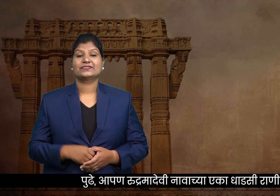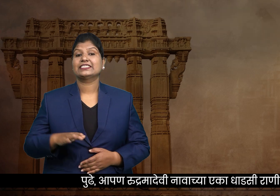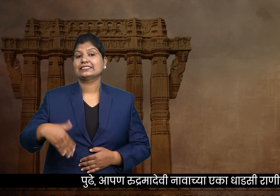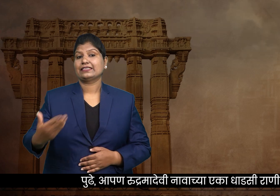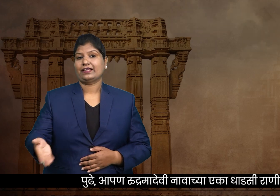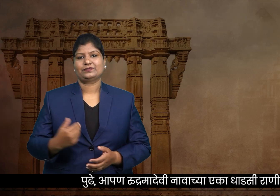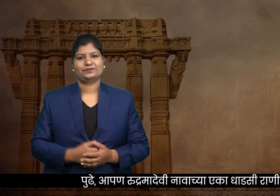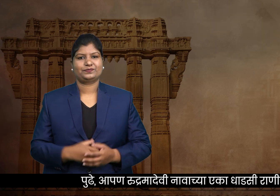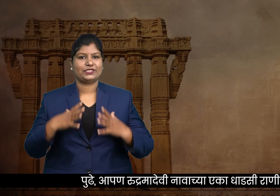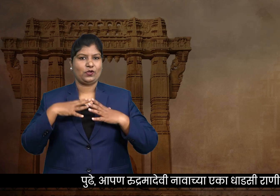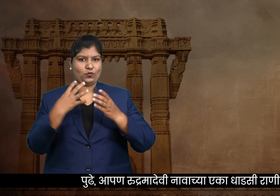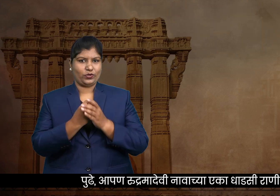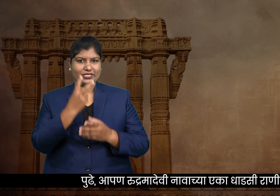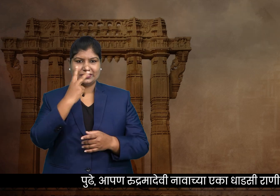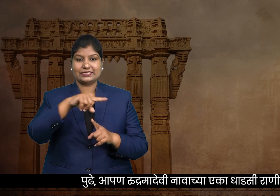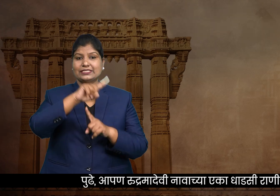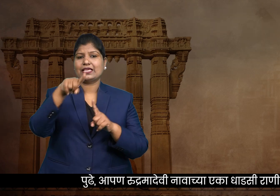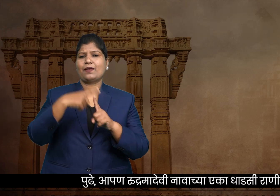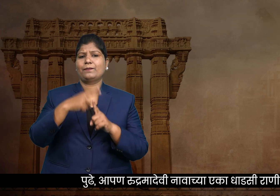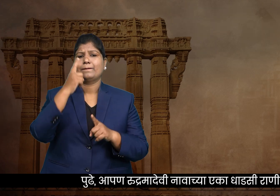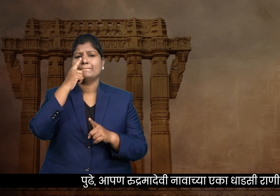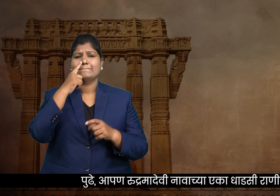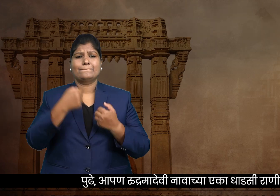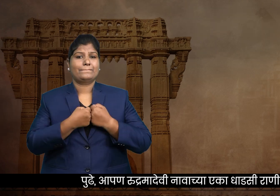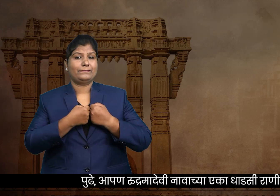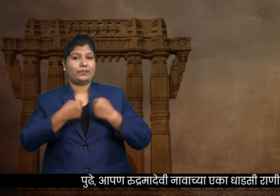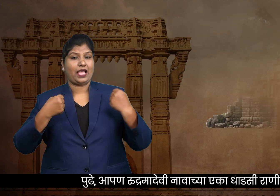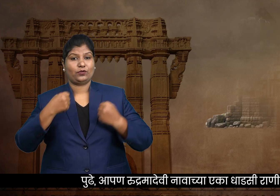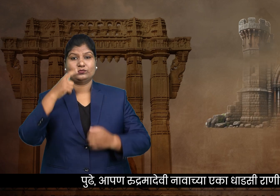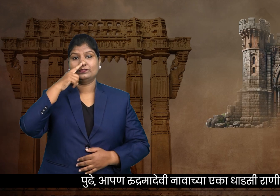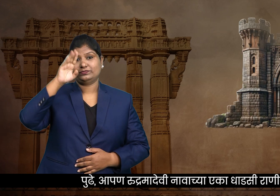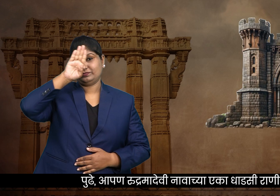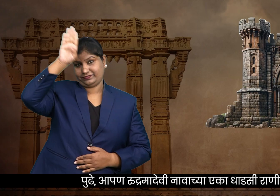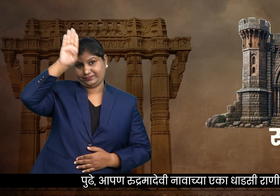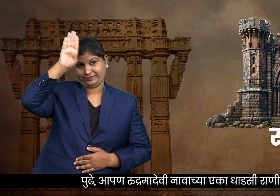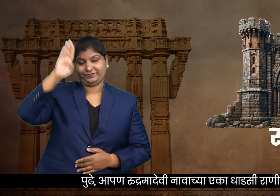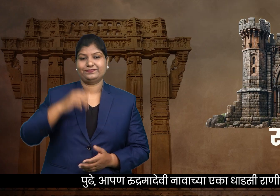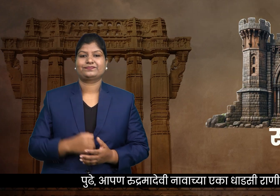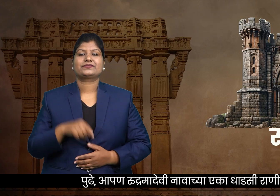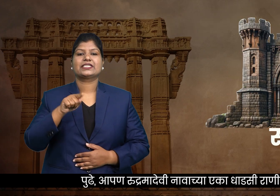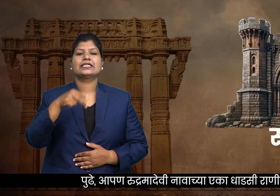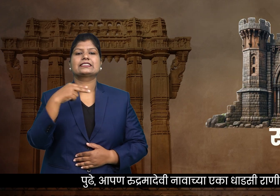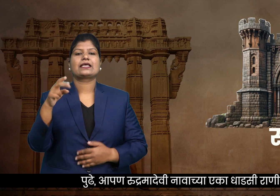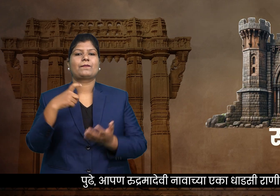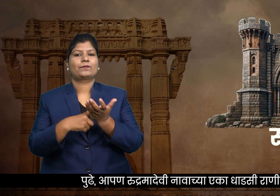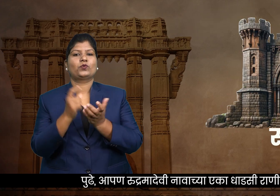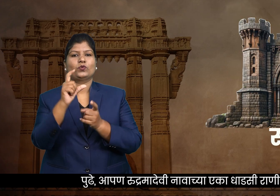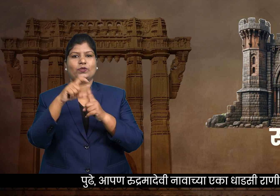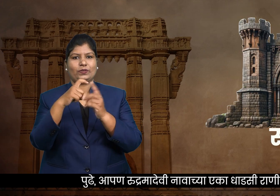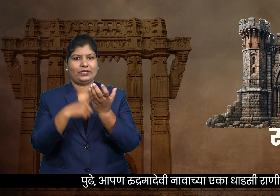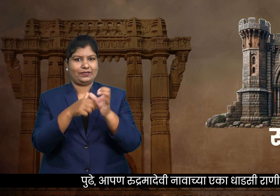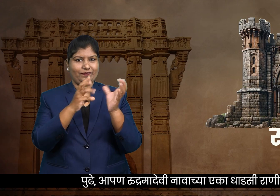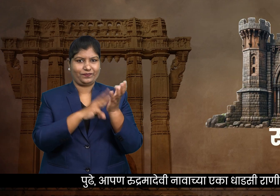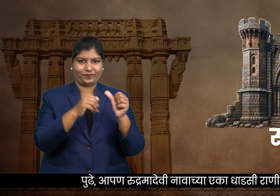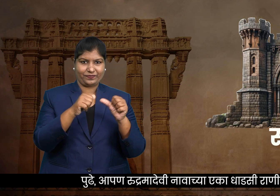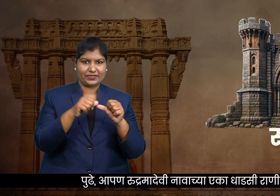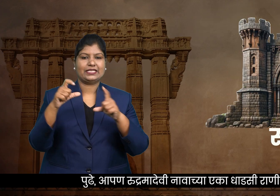पुढे आपण रुद्रमदेवी नावाच्या एक धाडसी राणीबद्दल पाहू.